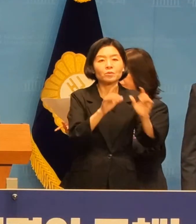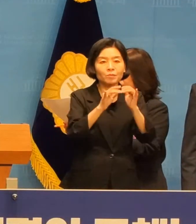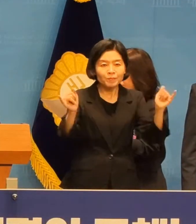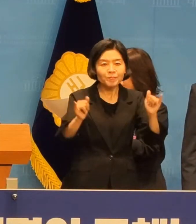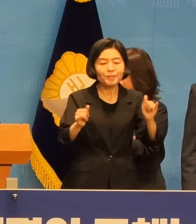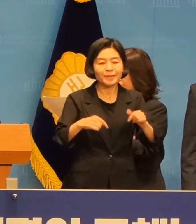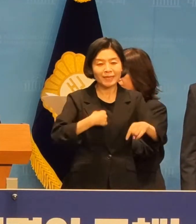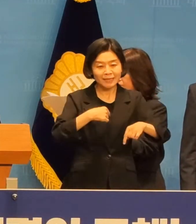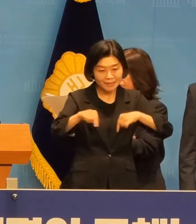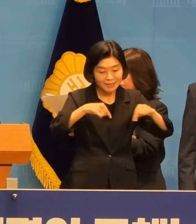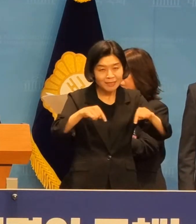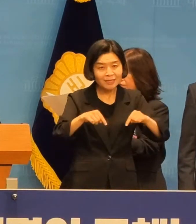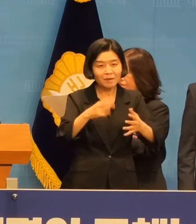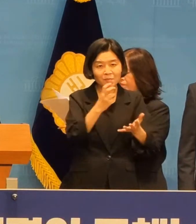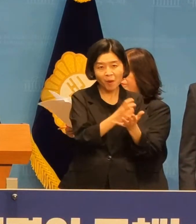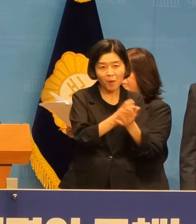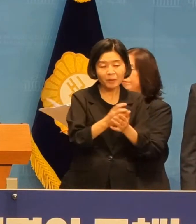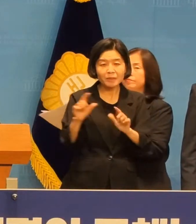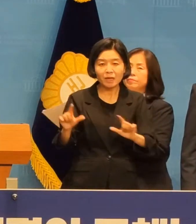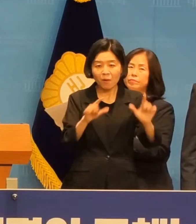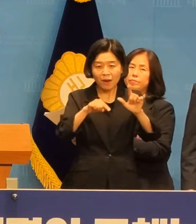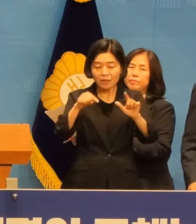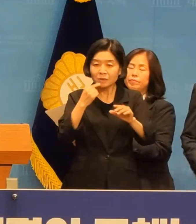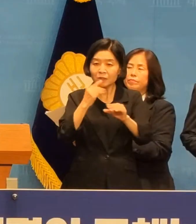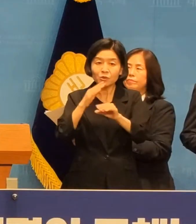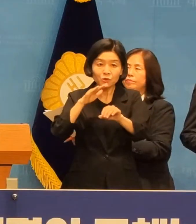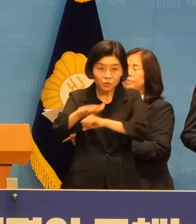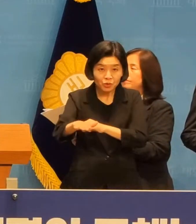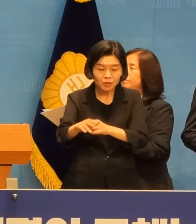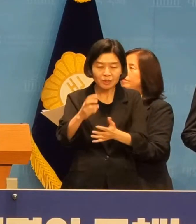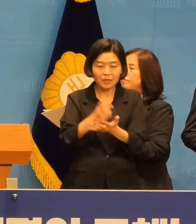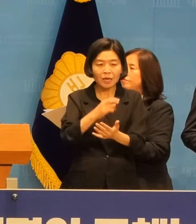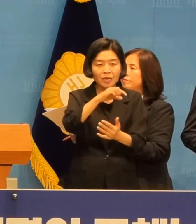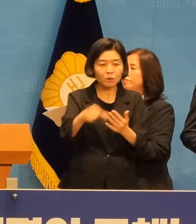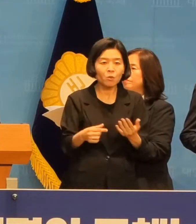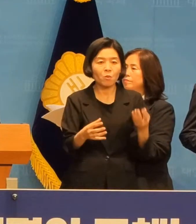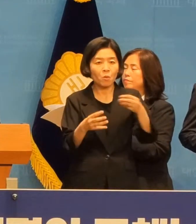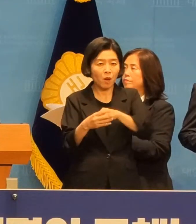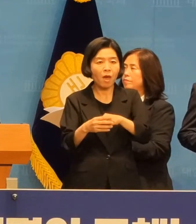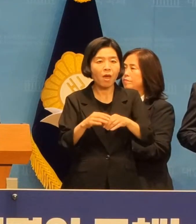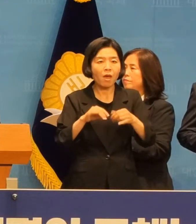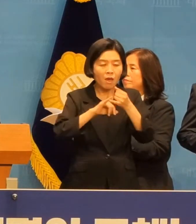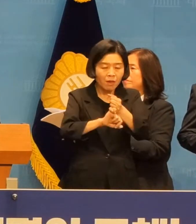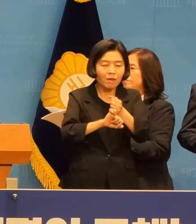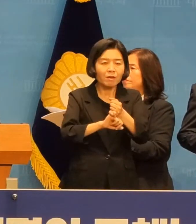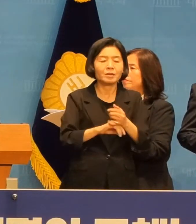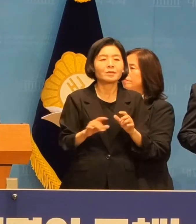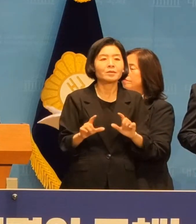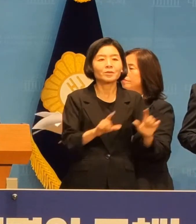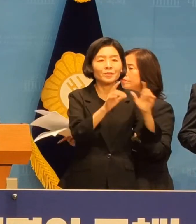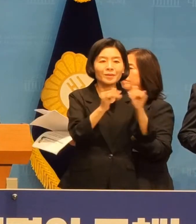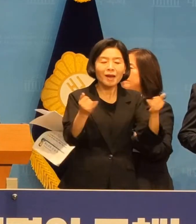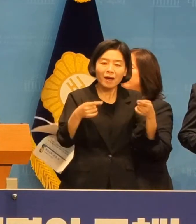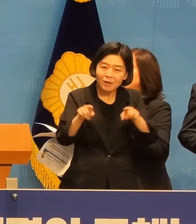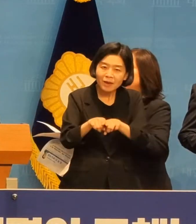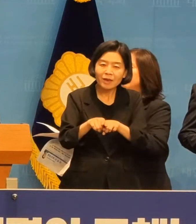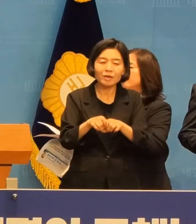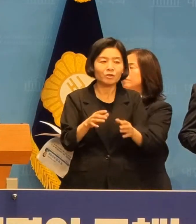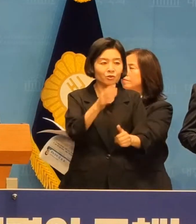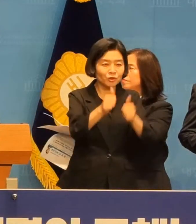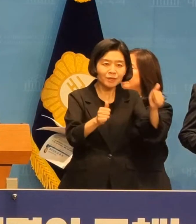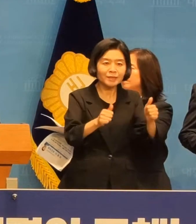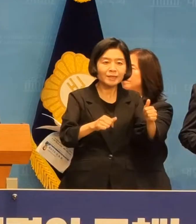속 민주주의를 제도 속으로 저는 국민과 함께 주민이 주인되는 자치국가 실현을